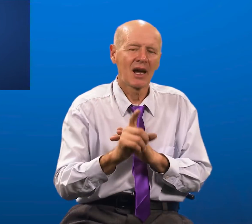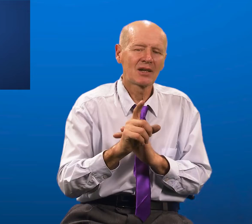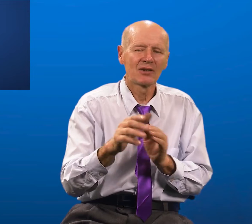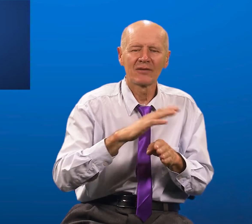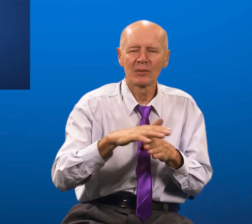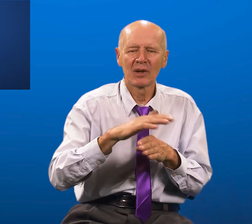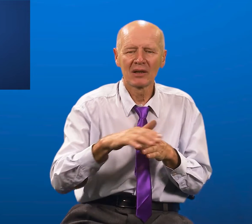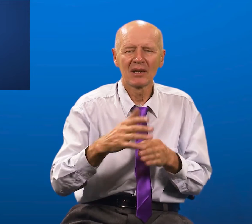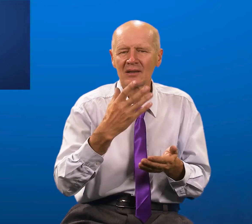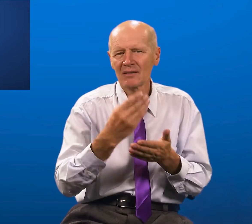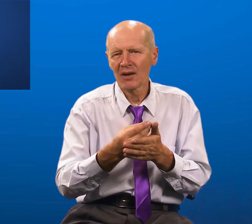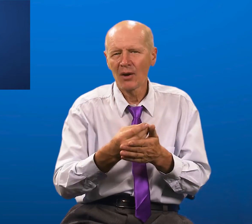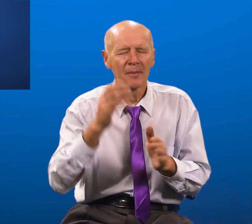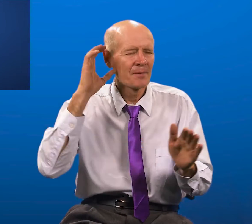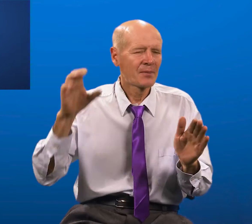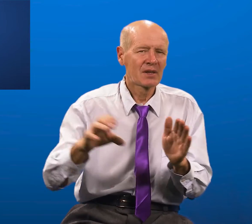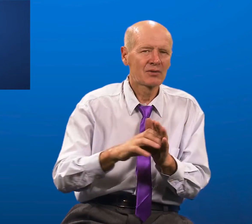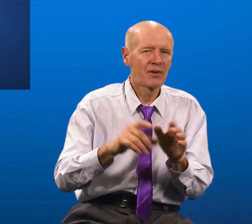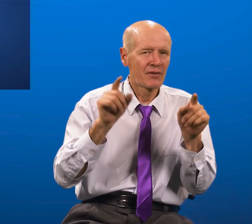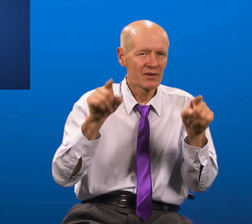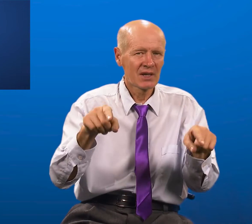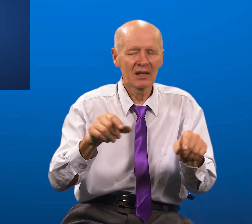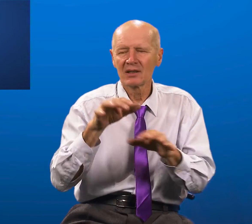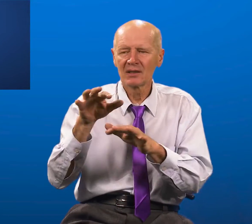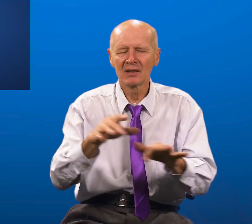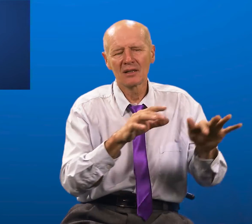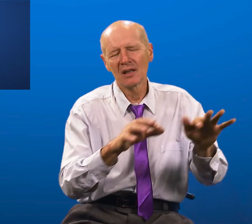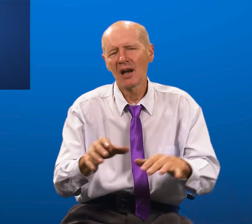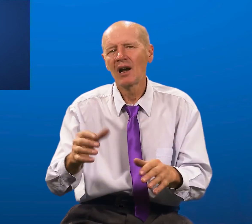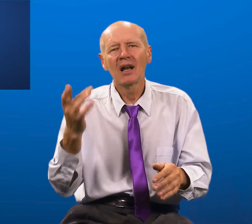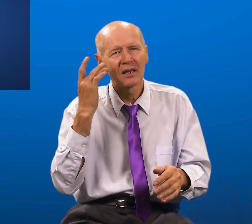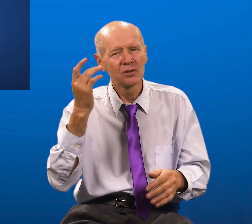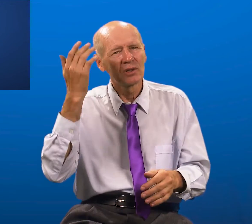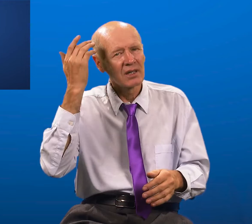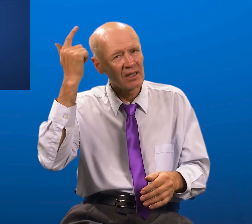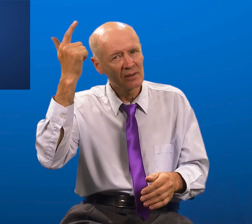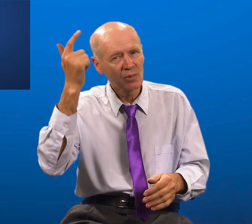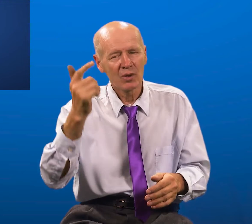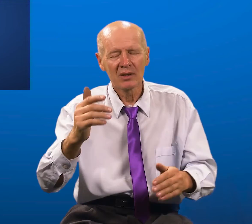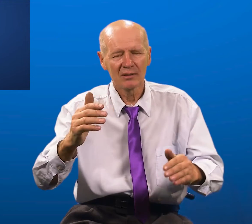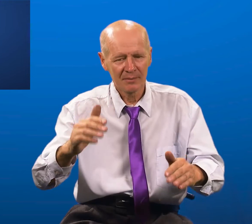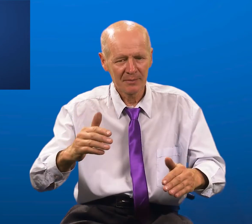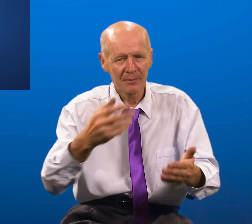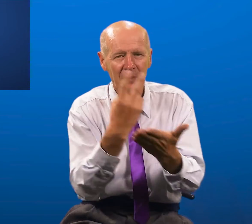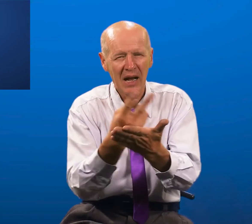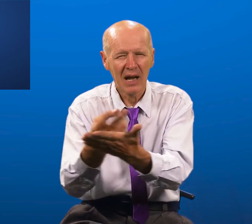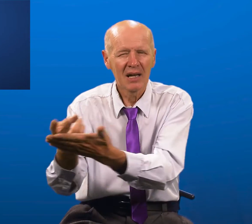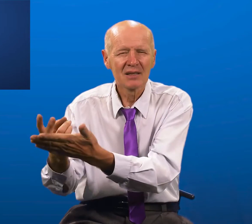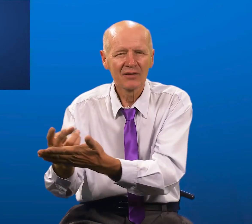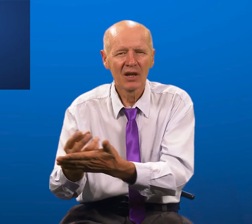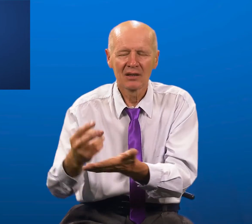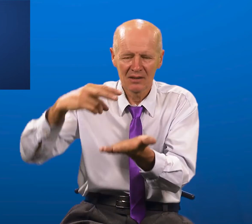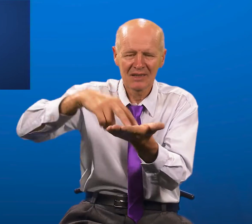начал выполнять свое послушание в тех незначительных делах, которые Господь ему предъявляет.